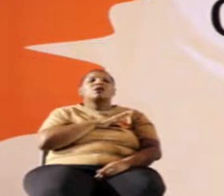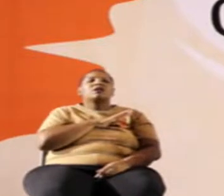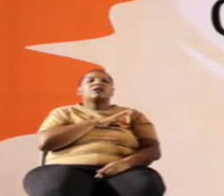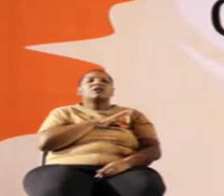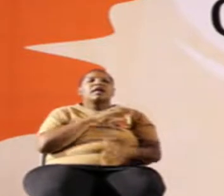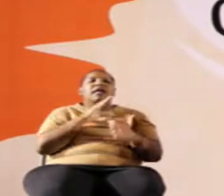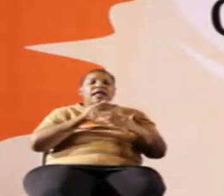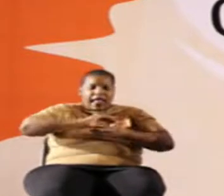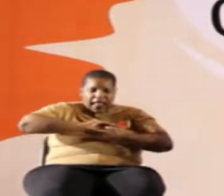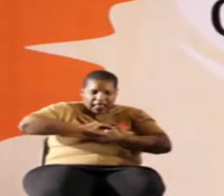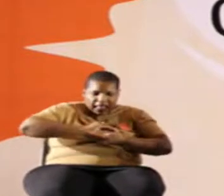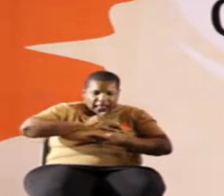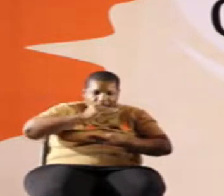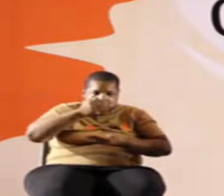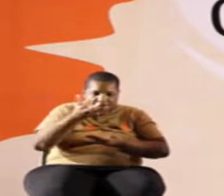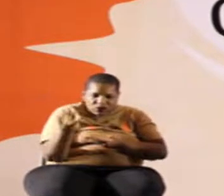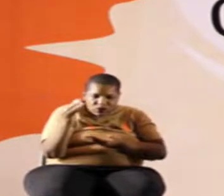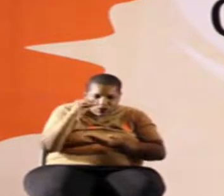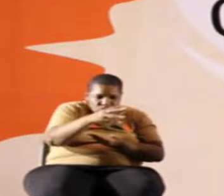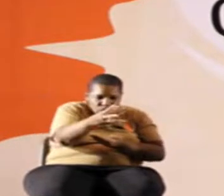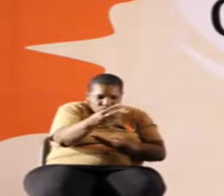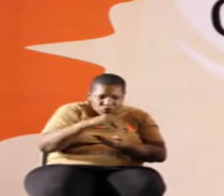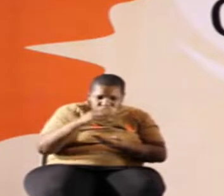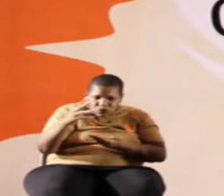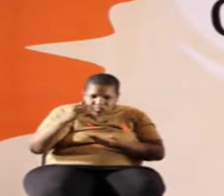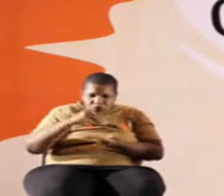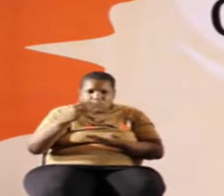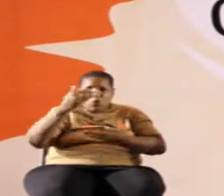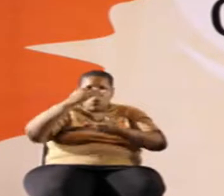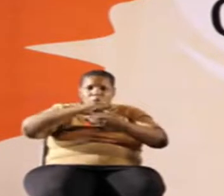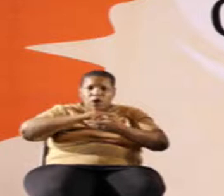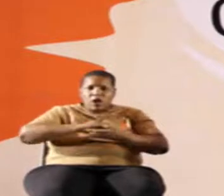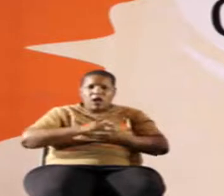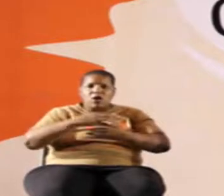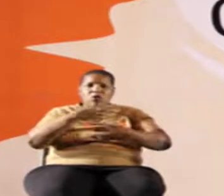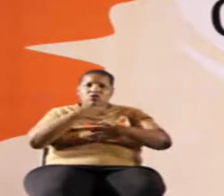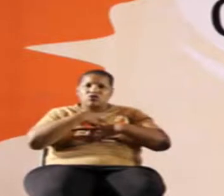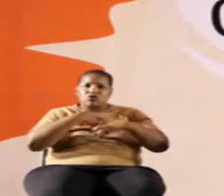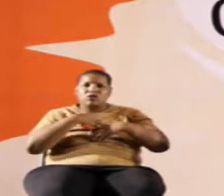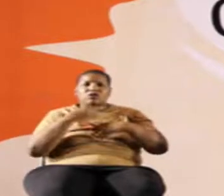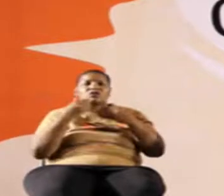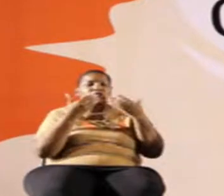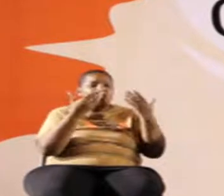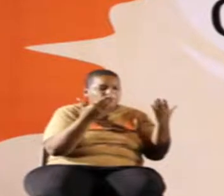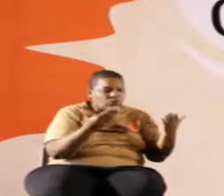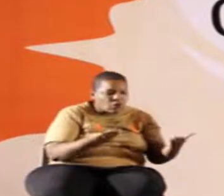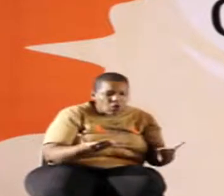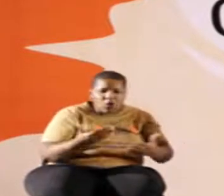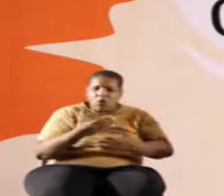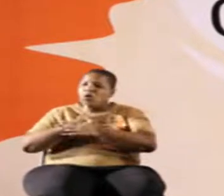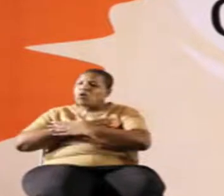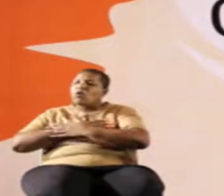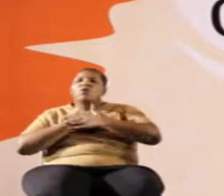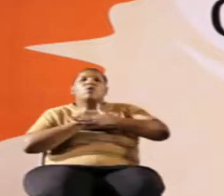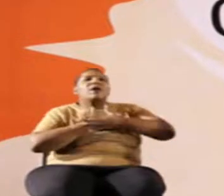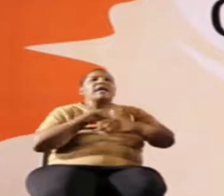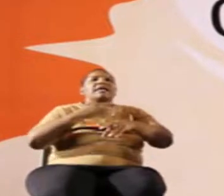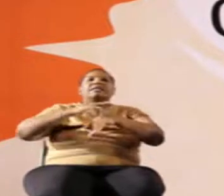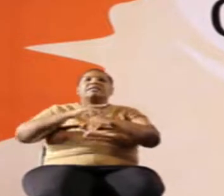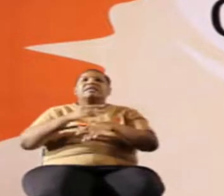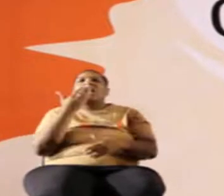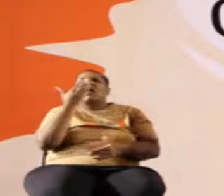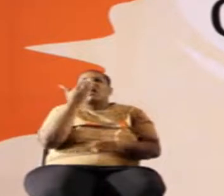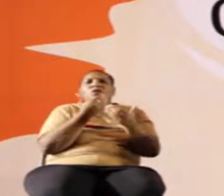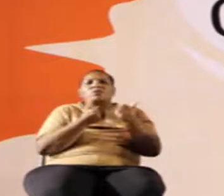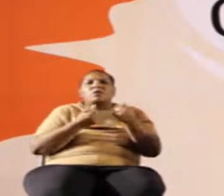do tesouro. Está tudo guardado ali. O jeito de corpo, a dança, a indumentária, a culinária,